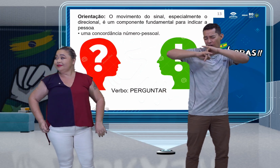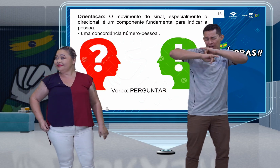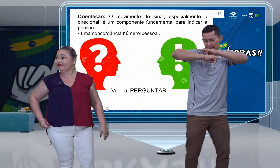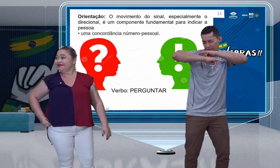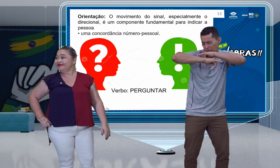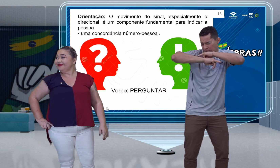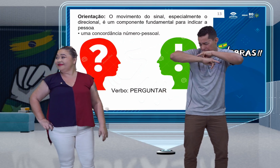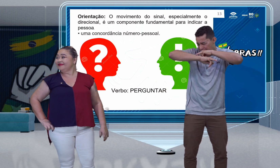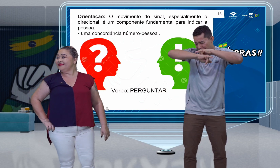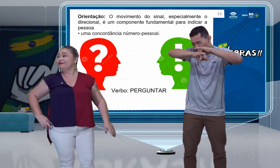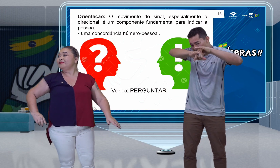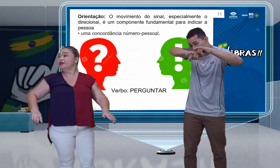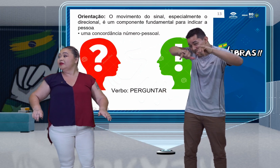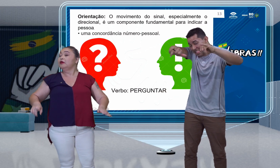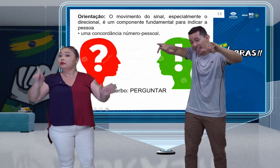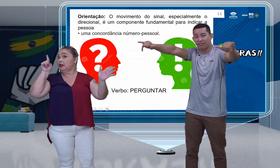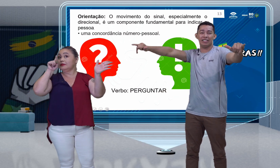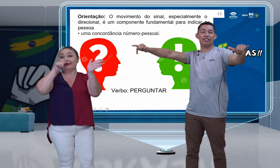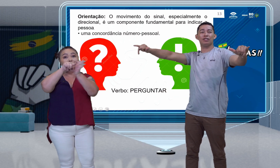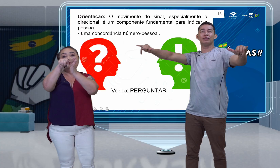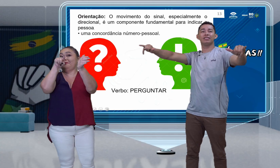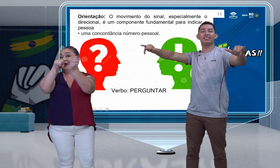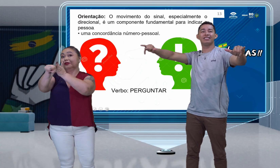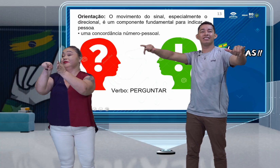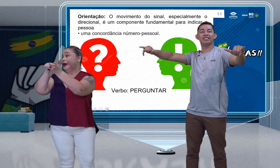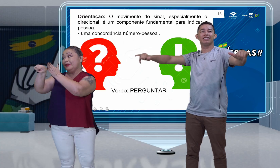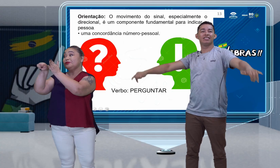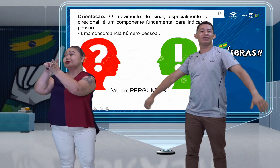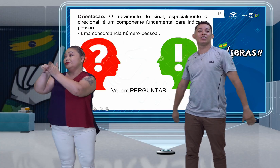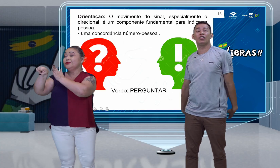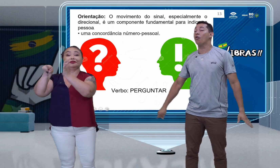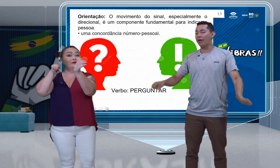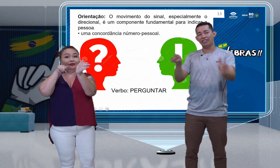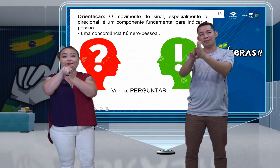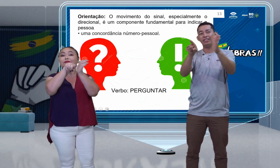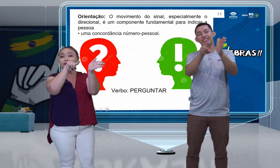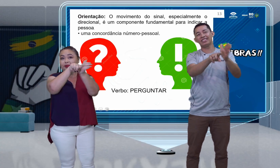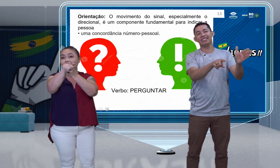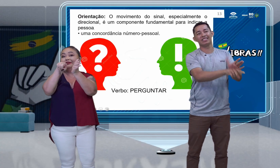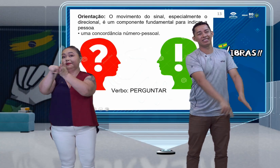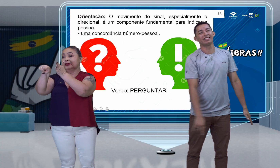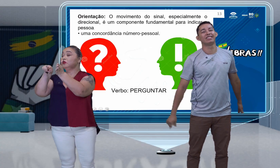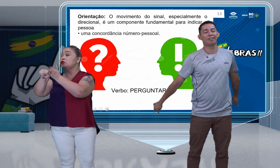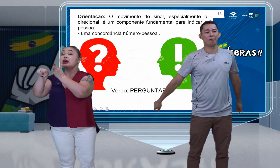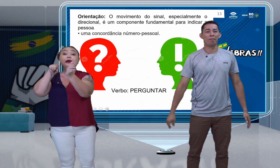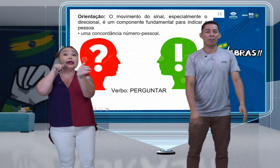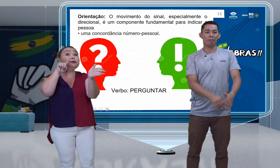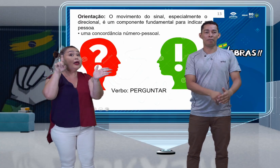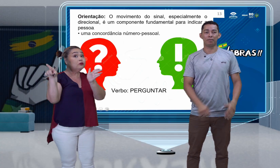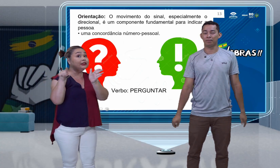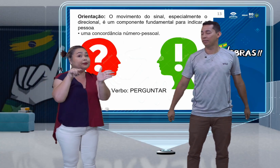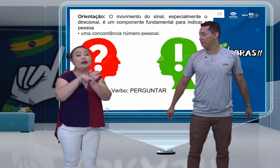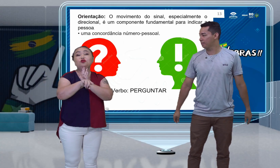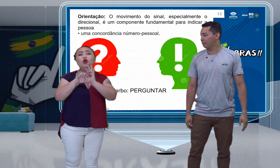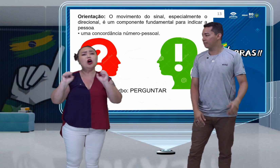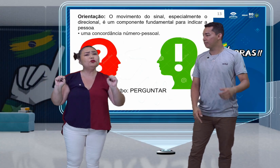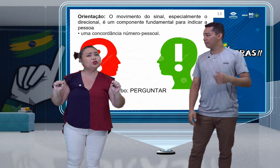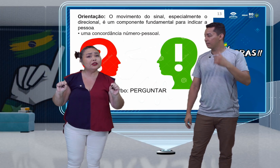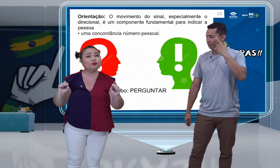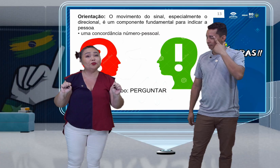ó, eu vou avisar todo mundo. Perguntar para todos. Ou perguntar para todos. Perguntar para todos. Eu perguntar, adoro o diretor.